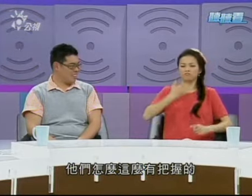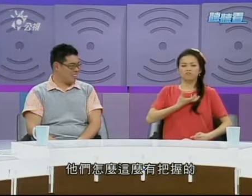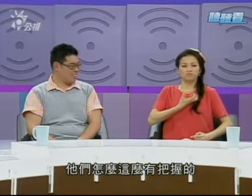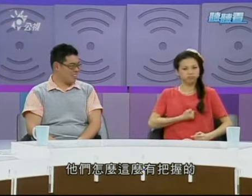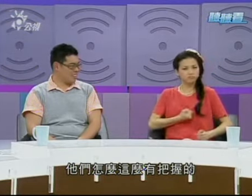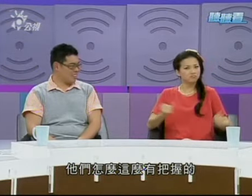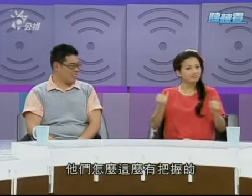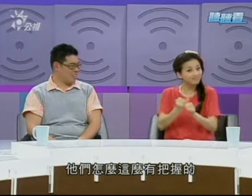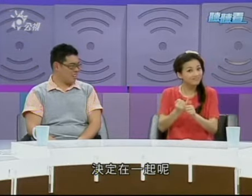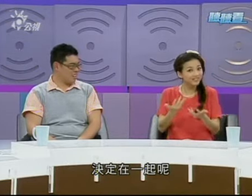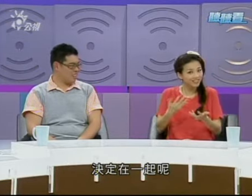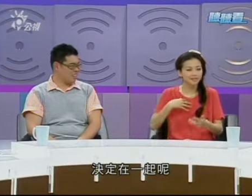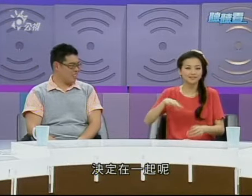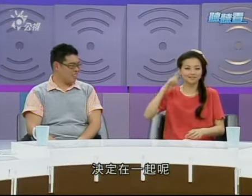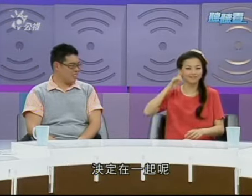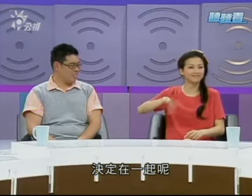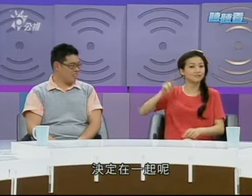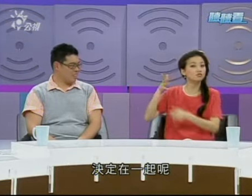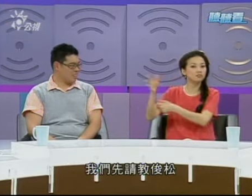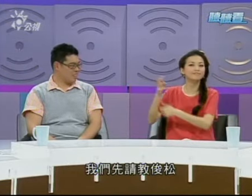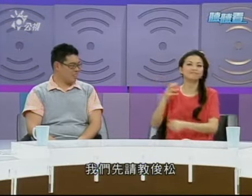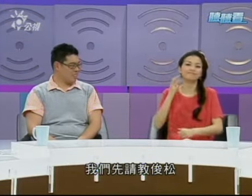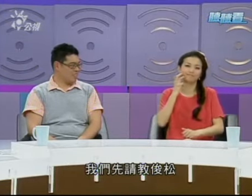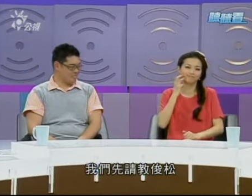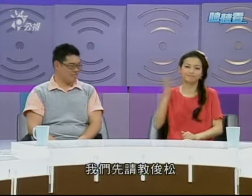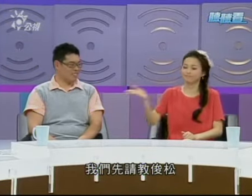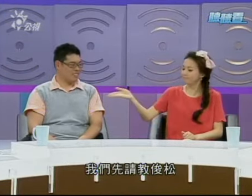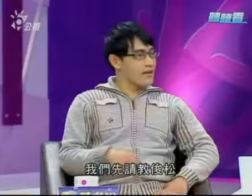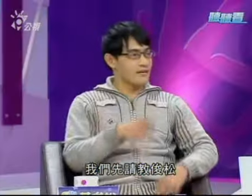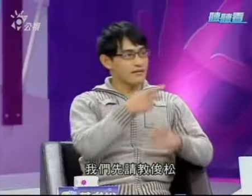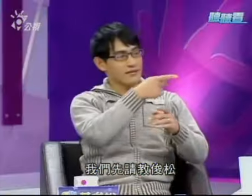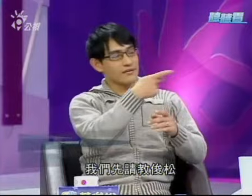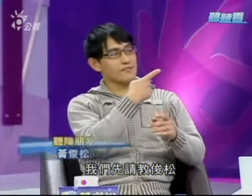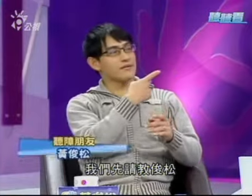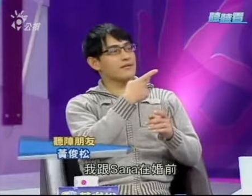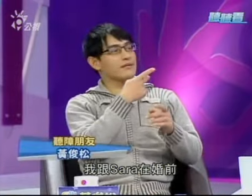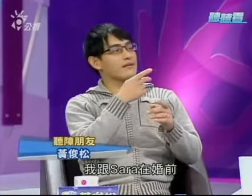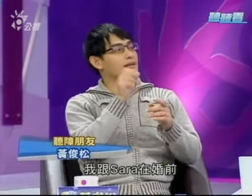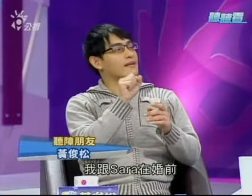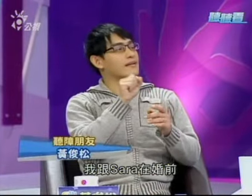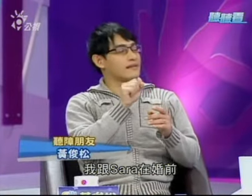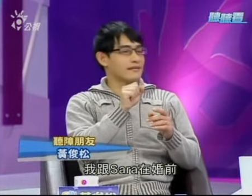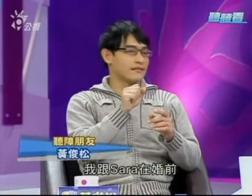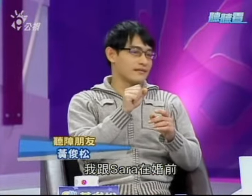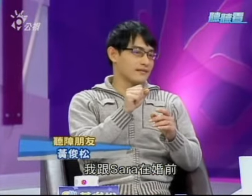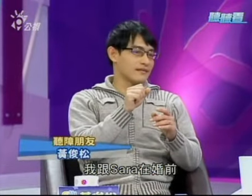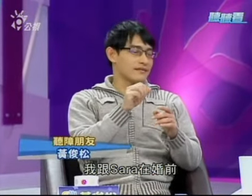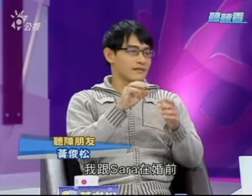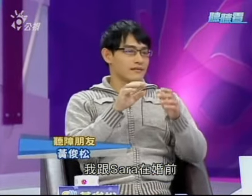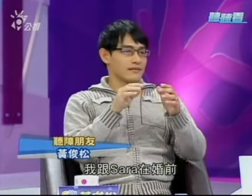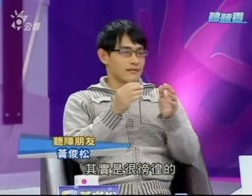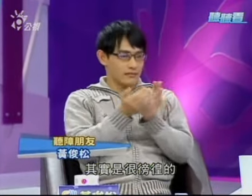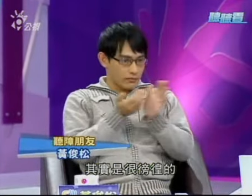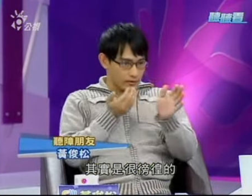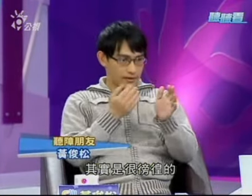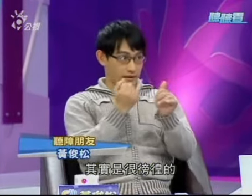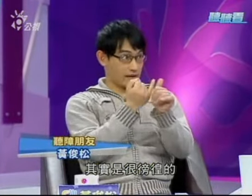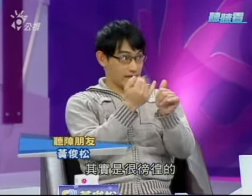这么有把握的决定在一起呢我们先请教俊松我跟Sara在婚前其实是很彷